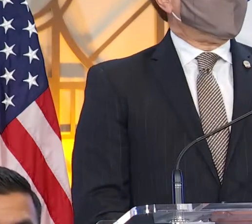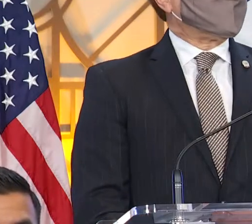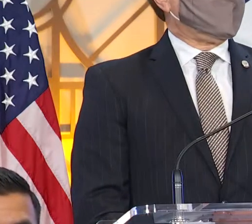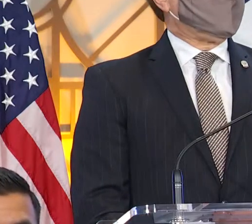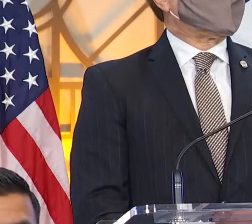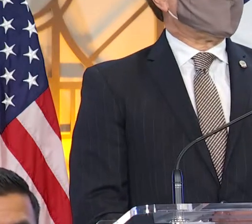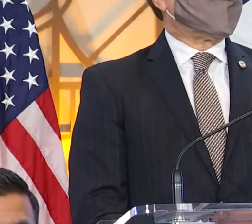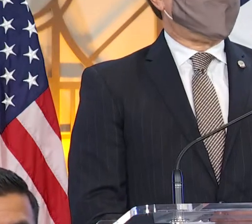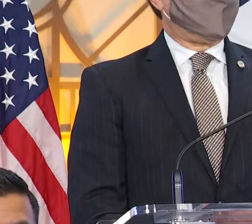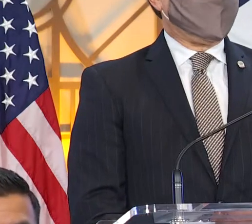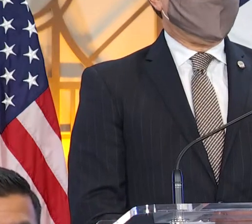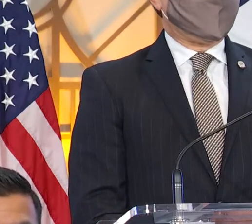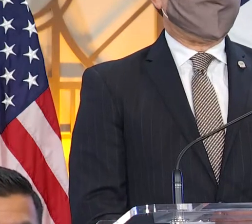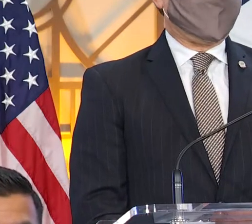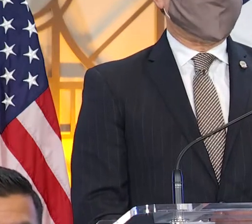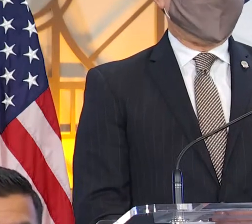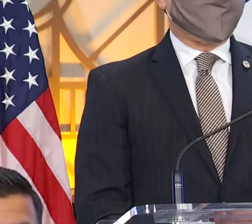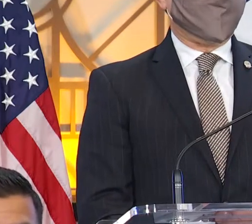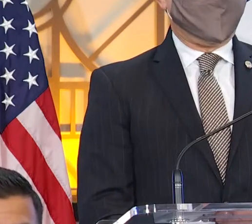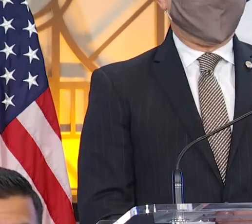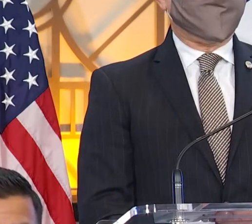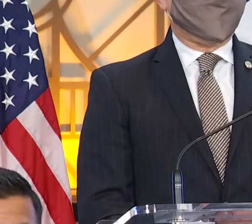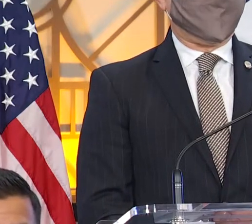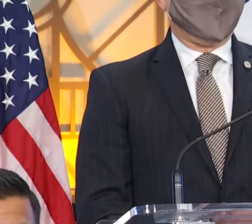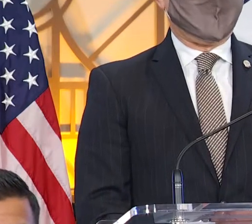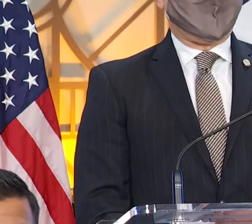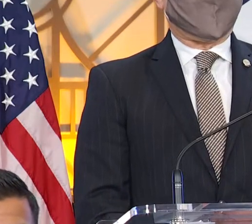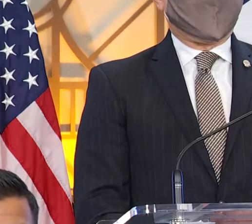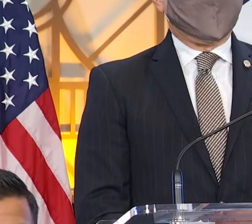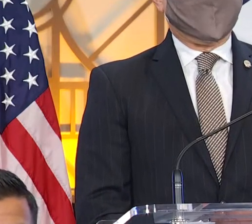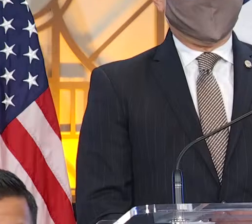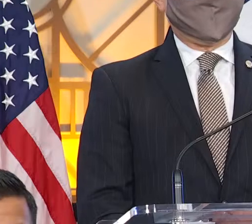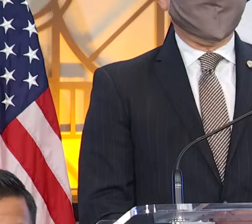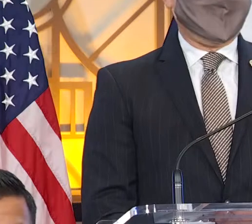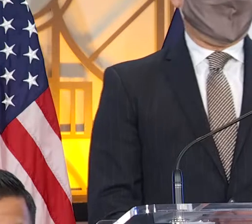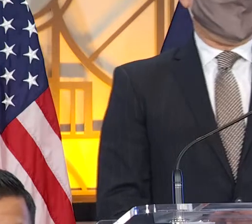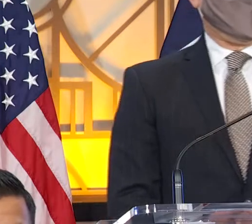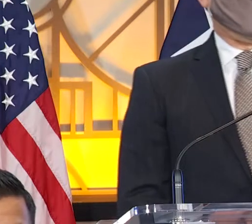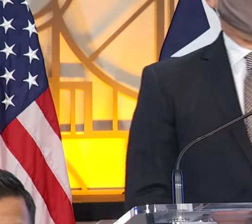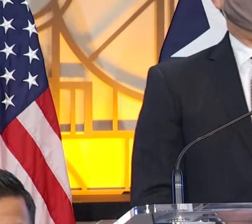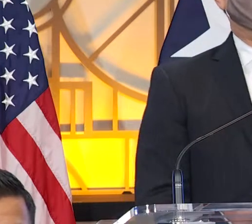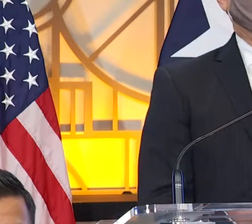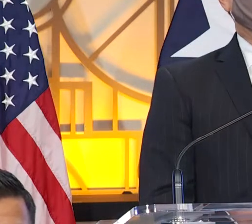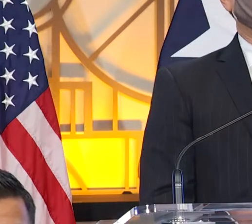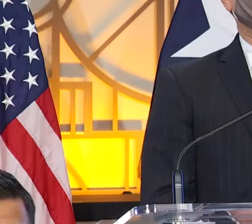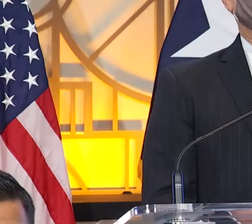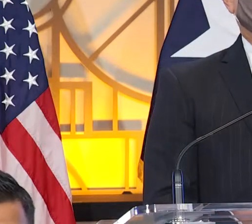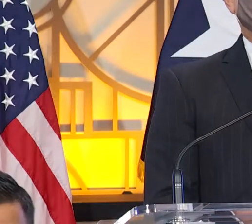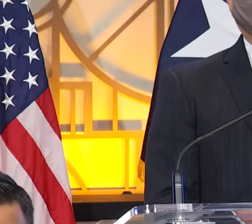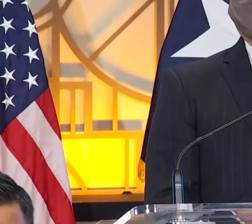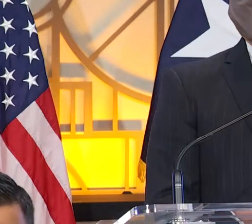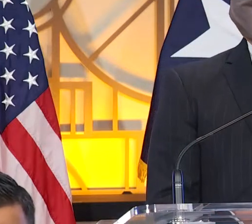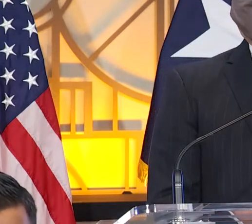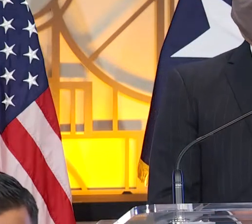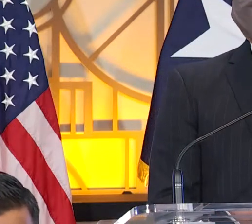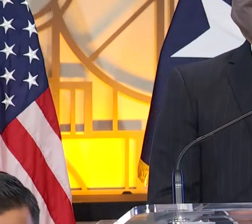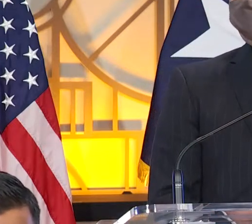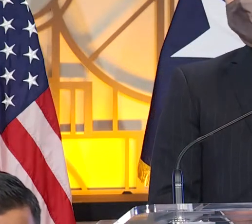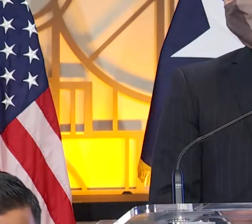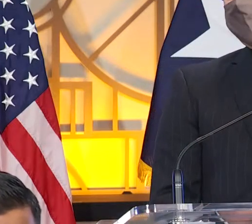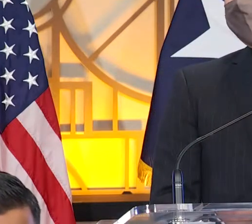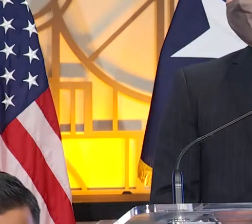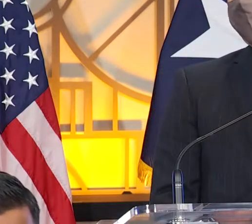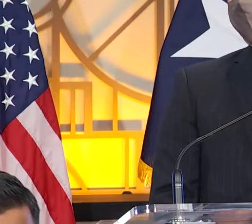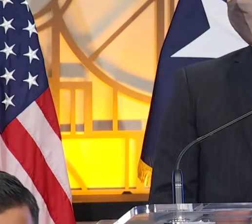que todas estas compañías de aeroespacio y de aviación requerirán de empleos con talento, y es por